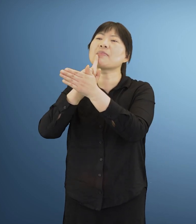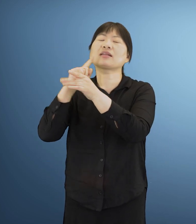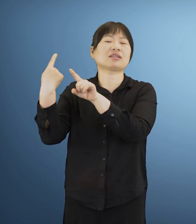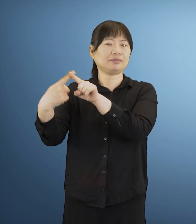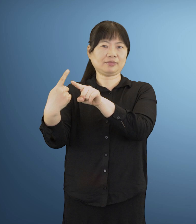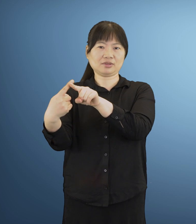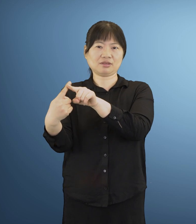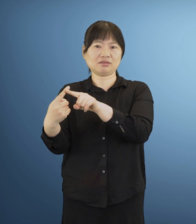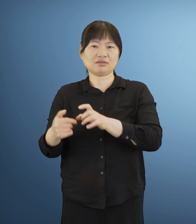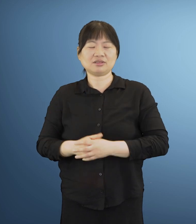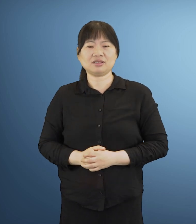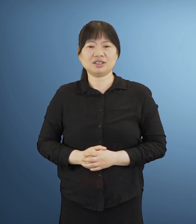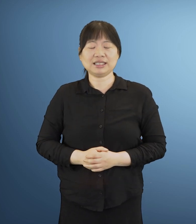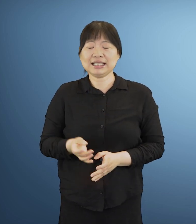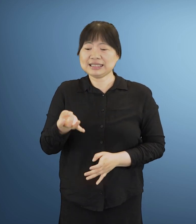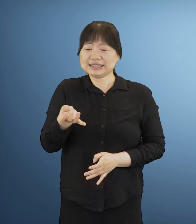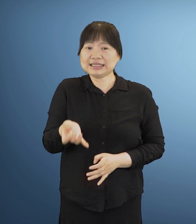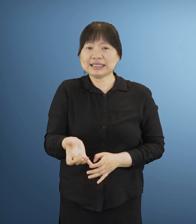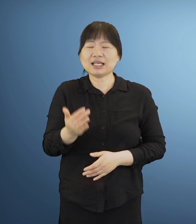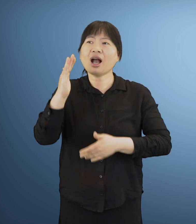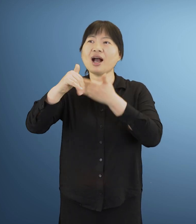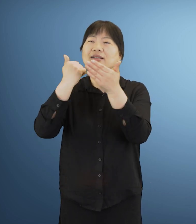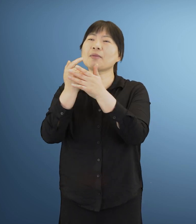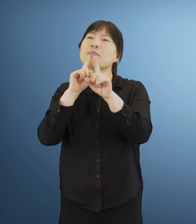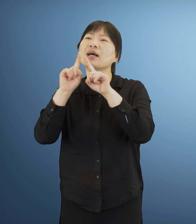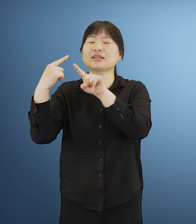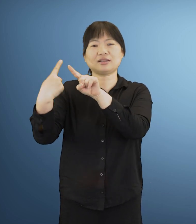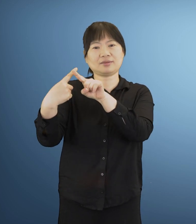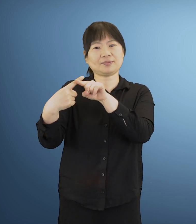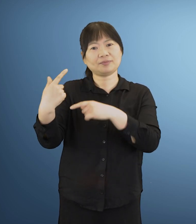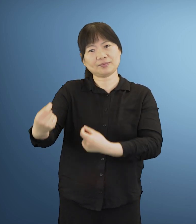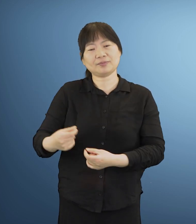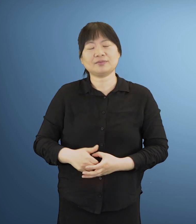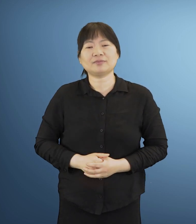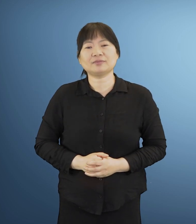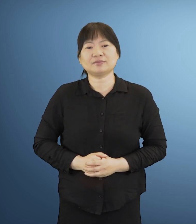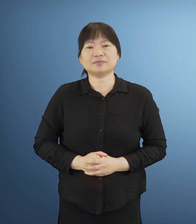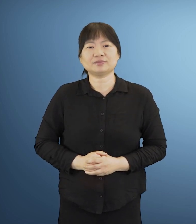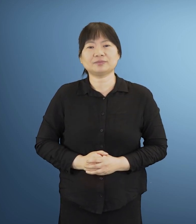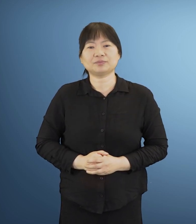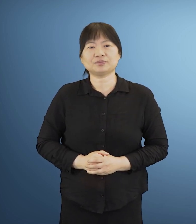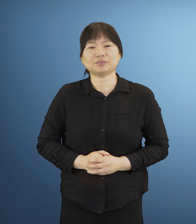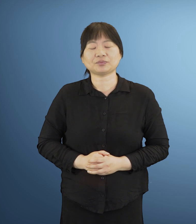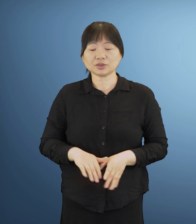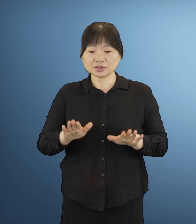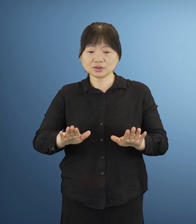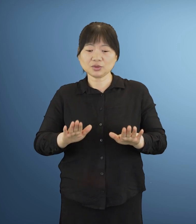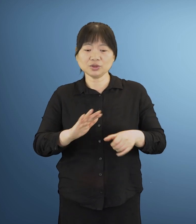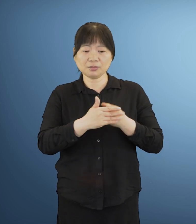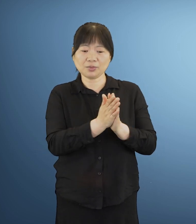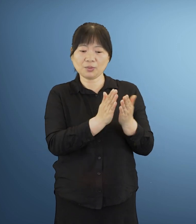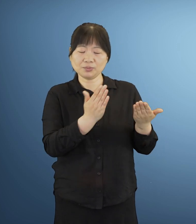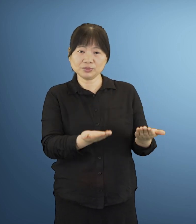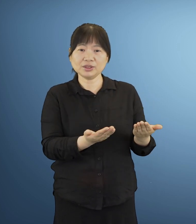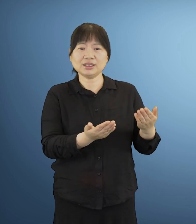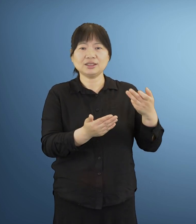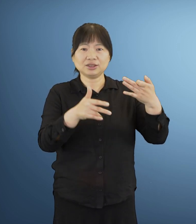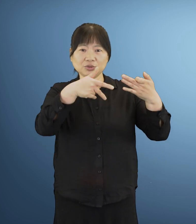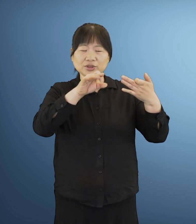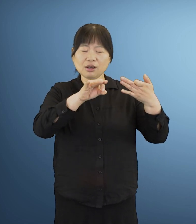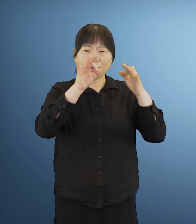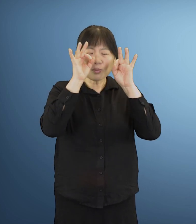말씀이에요. 씨는 하나님의 말씀이에요. 그리고 오늘 본문 19절에도